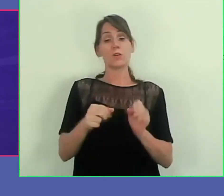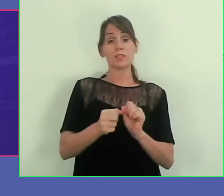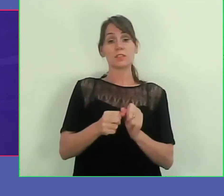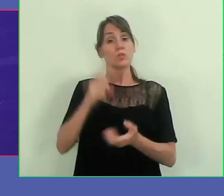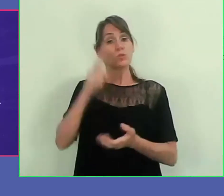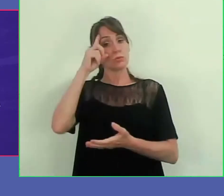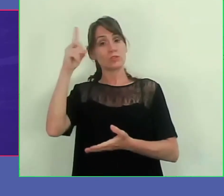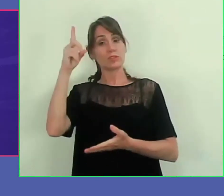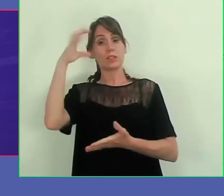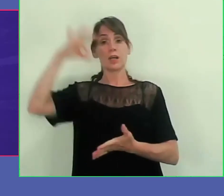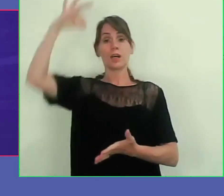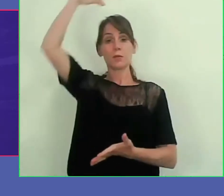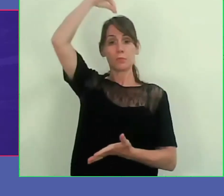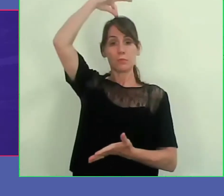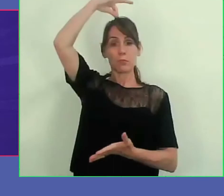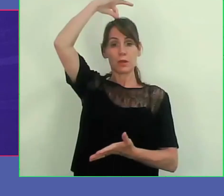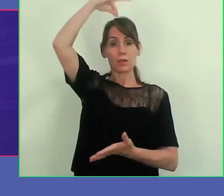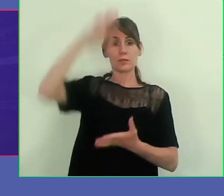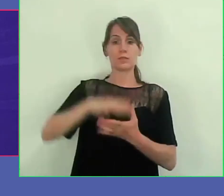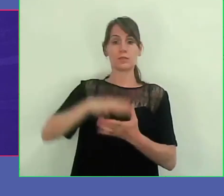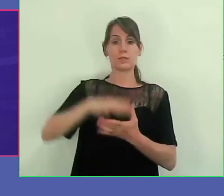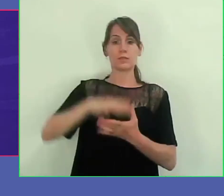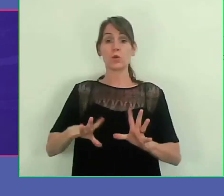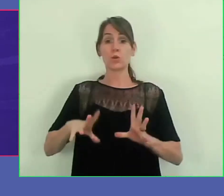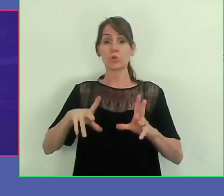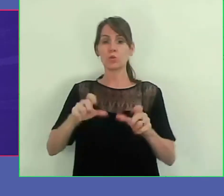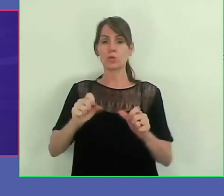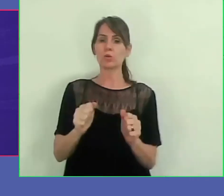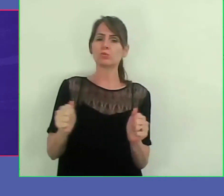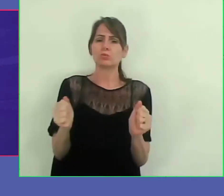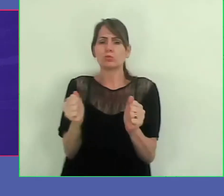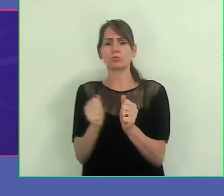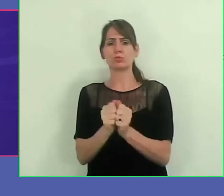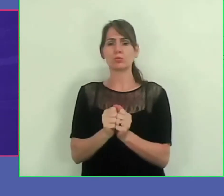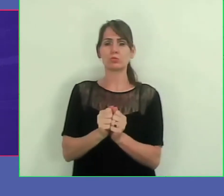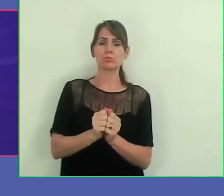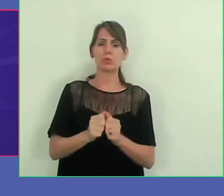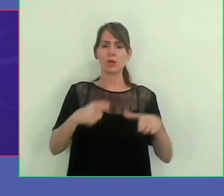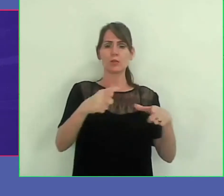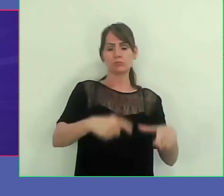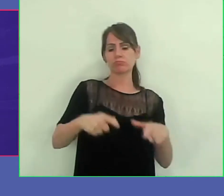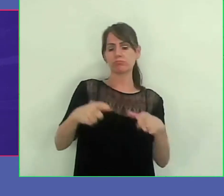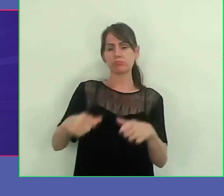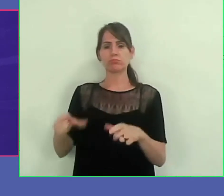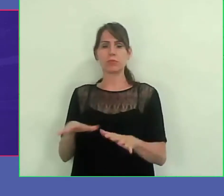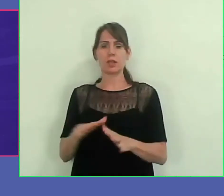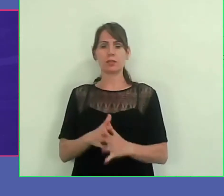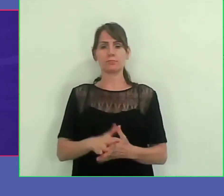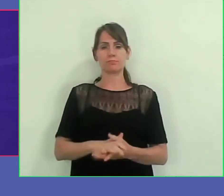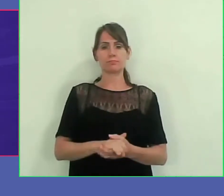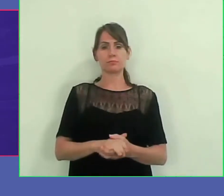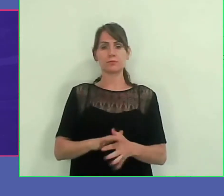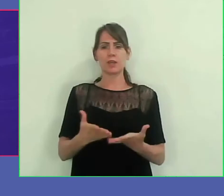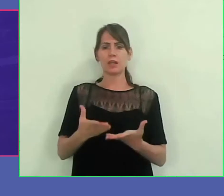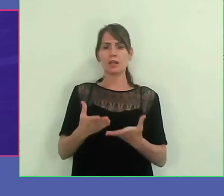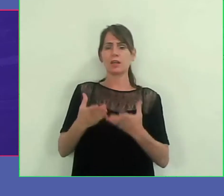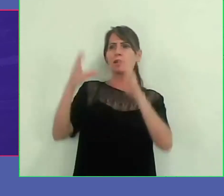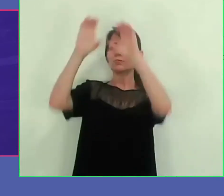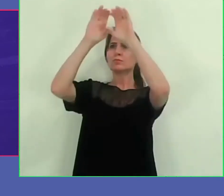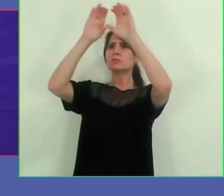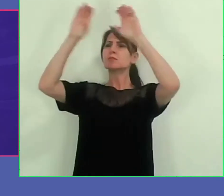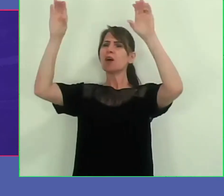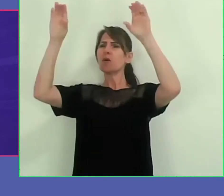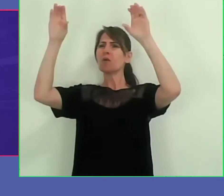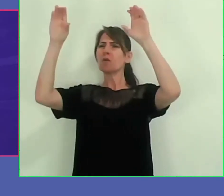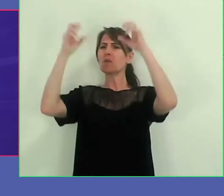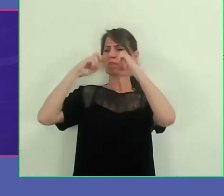Pentecostes, estavam todos reunidos no mesmo lugar. De repente veio do céu um som como de um